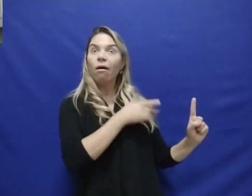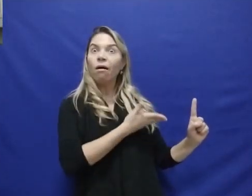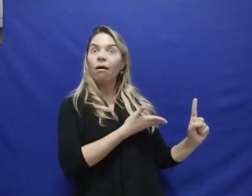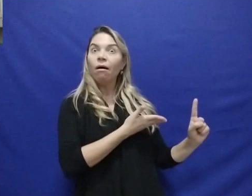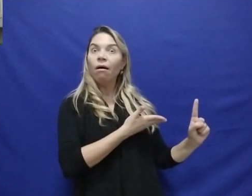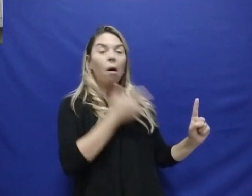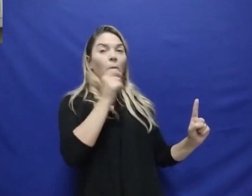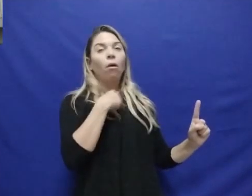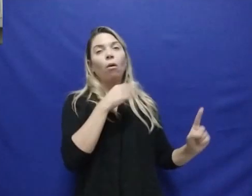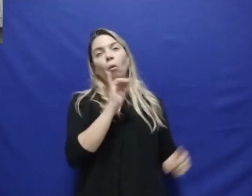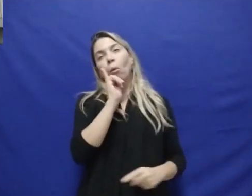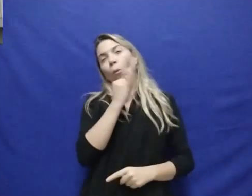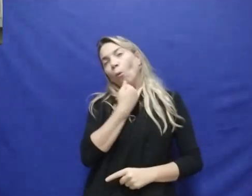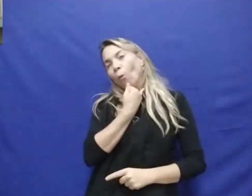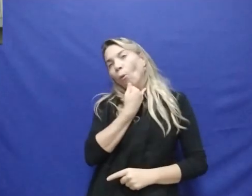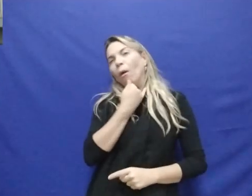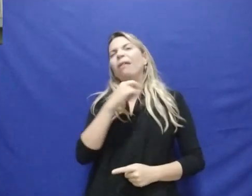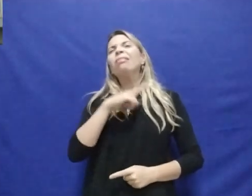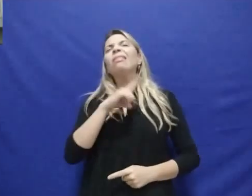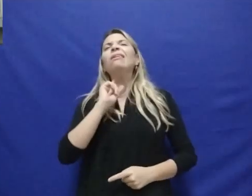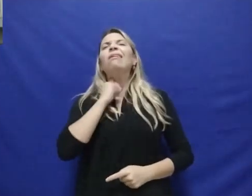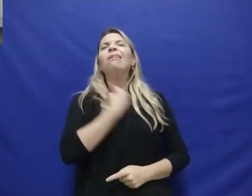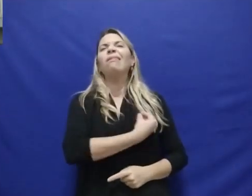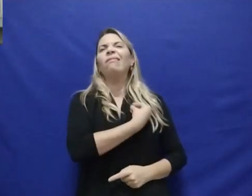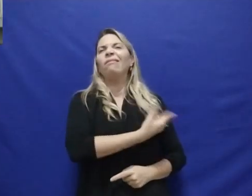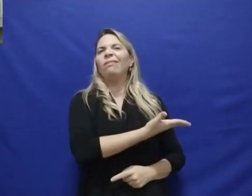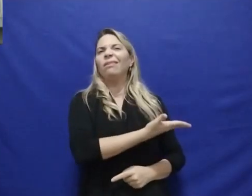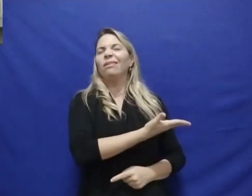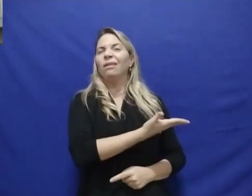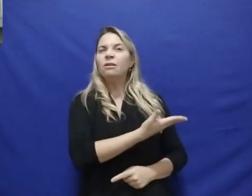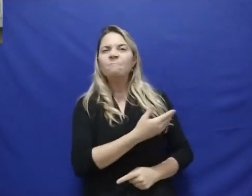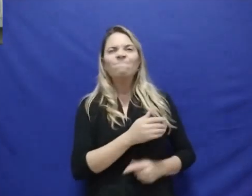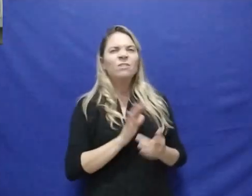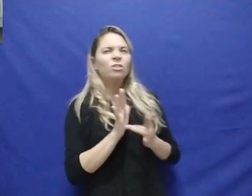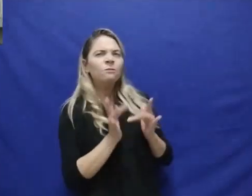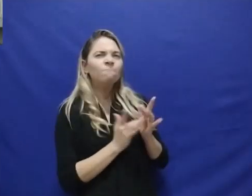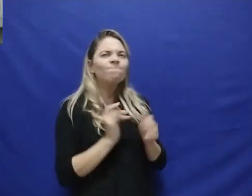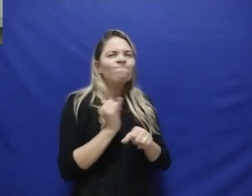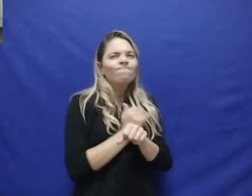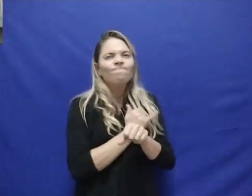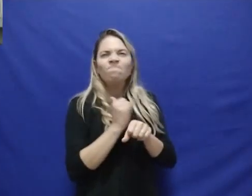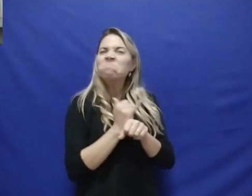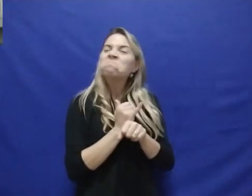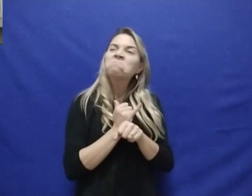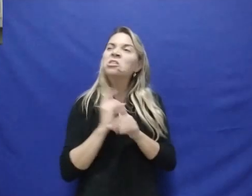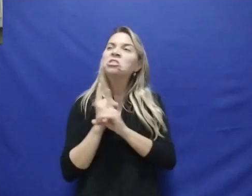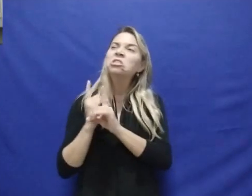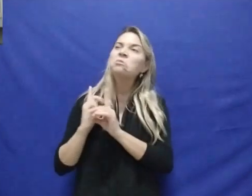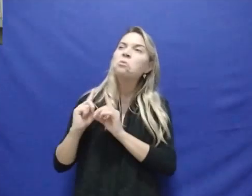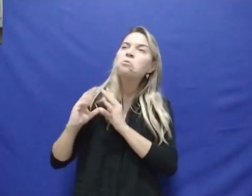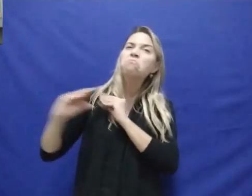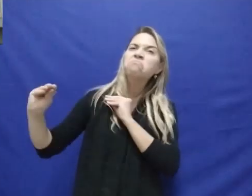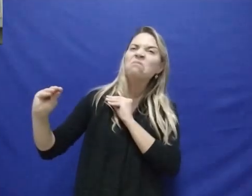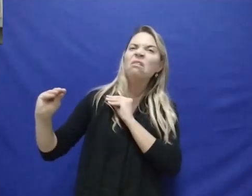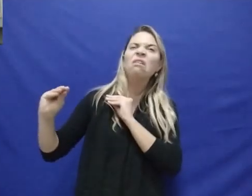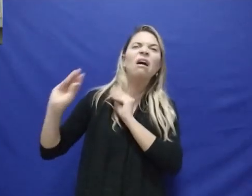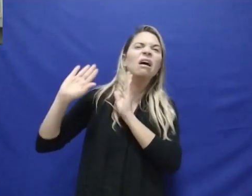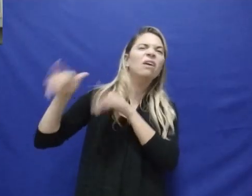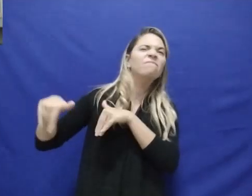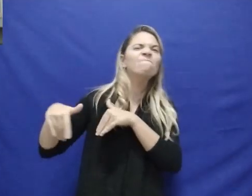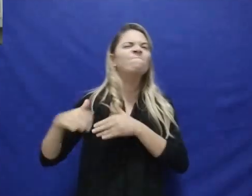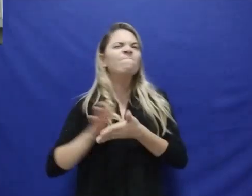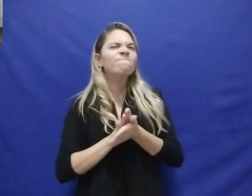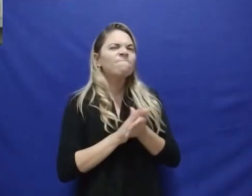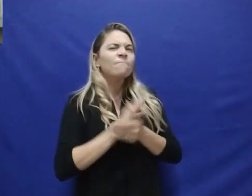momento, meu irmão, foi aproveitado por Jesus Cristo, porque aquele foi o momento que Deus lhe permitiu